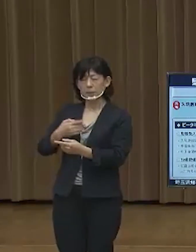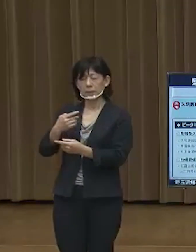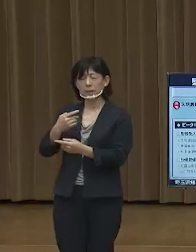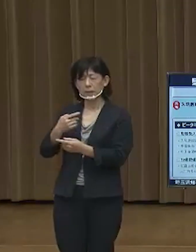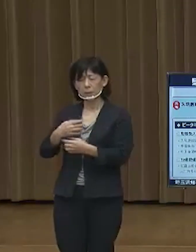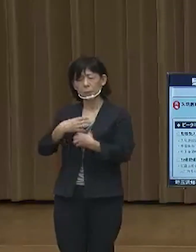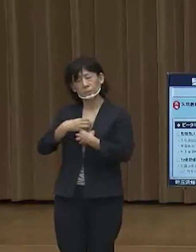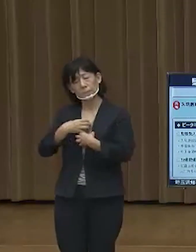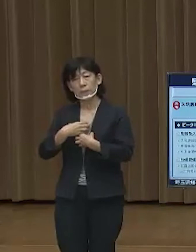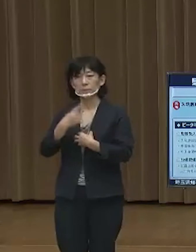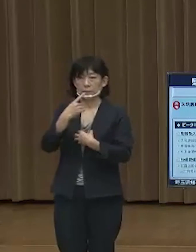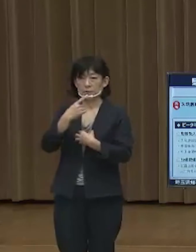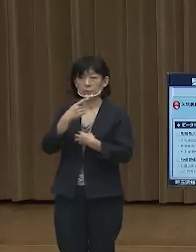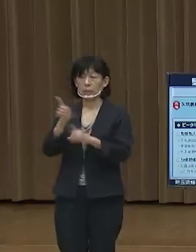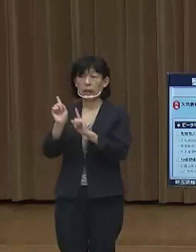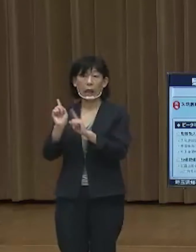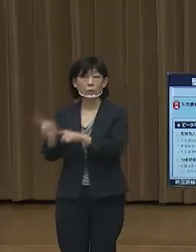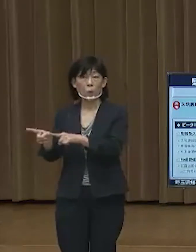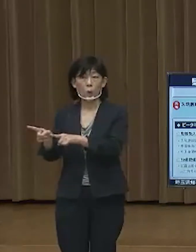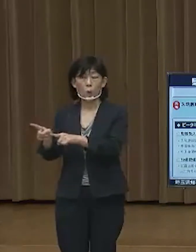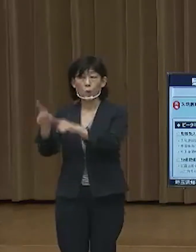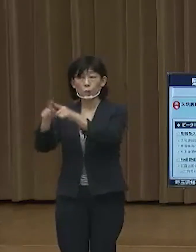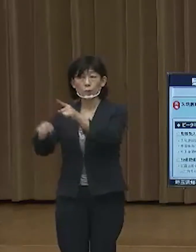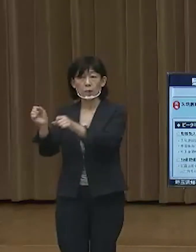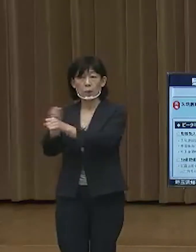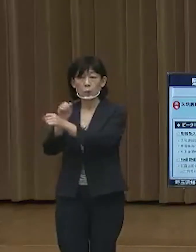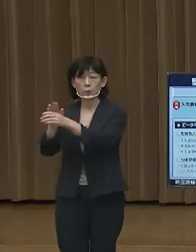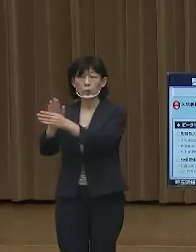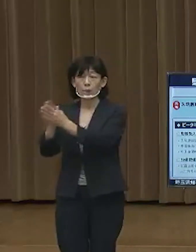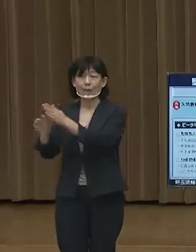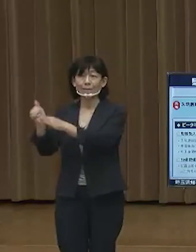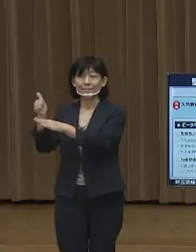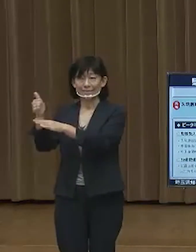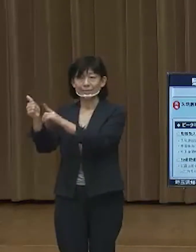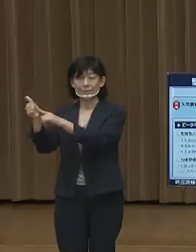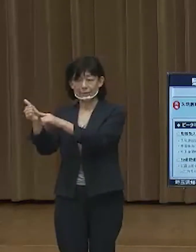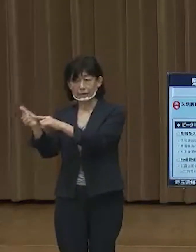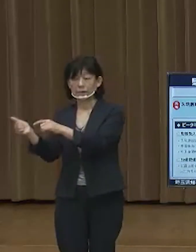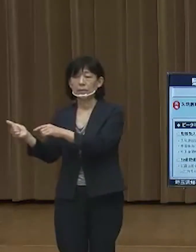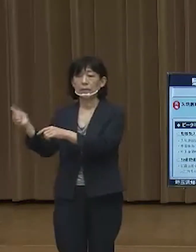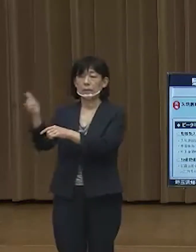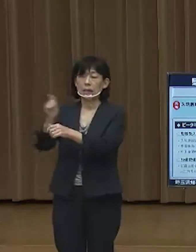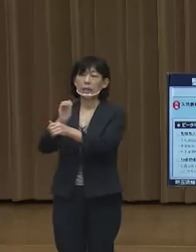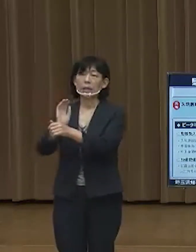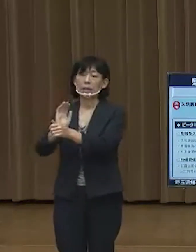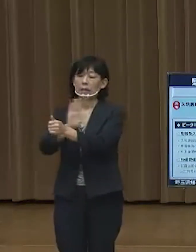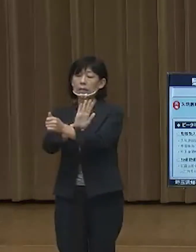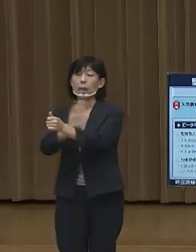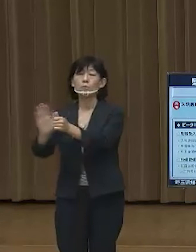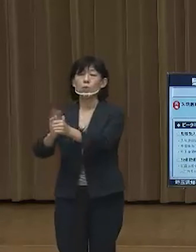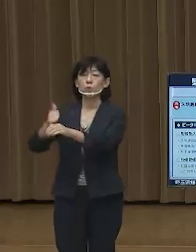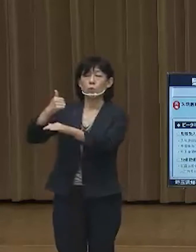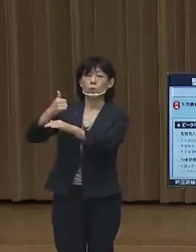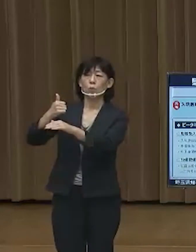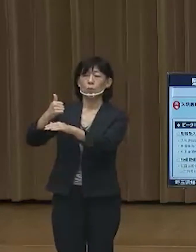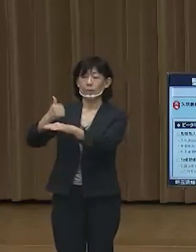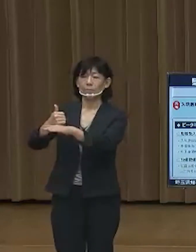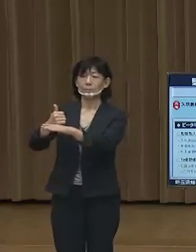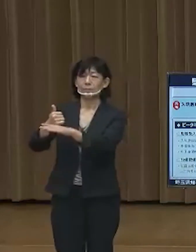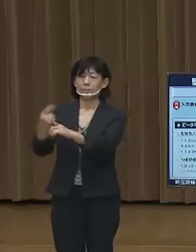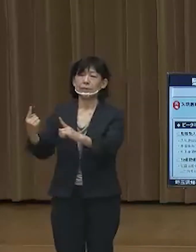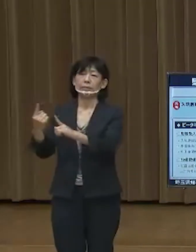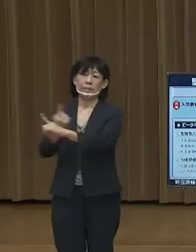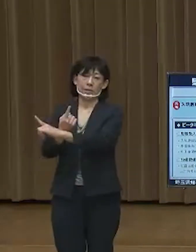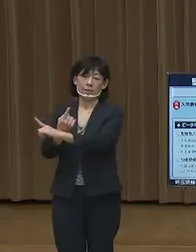ですけれども、加藤勝信厚生労働大臣が官房長官へ就任をされる、また失礼、西